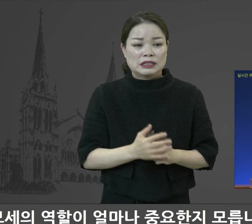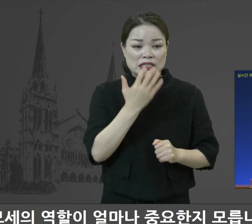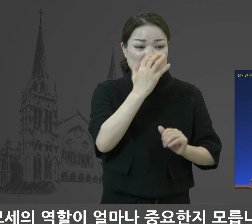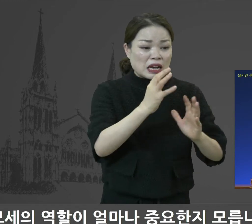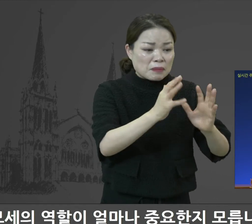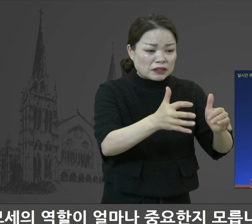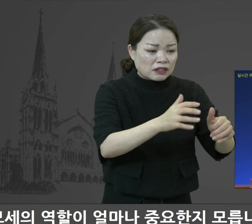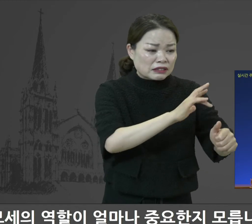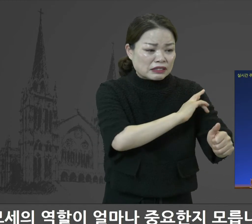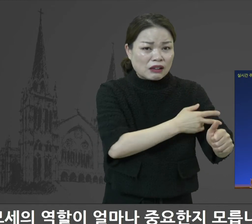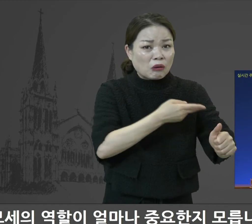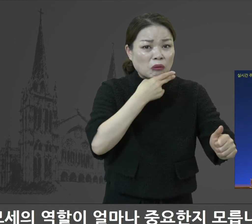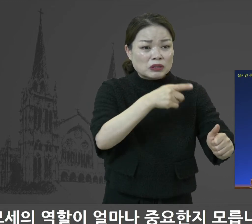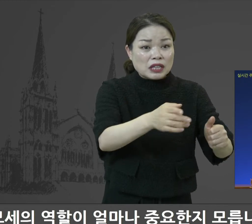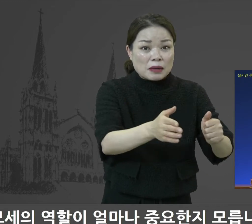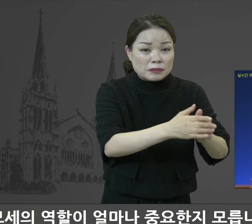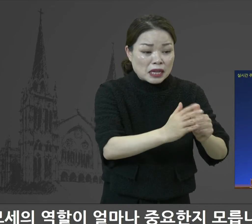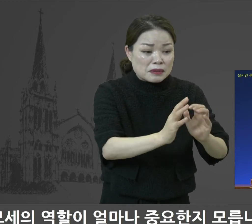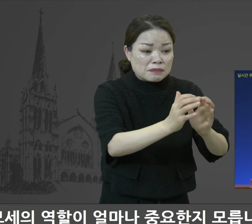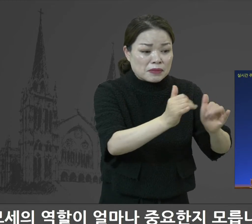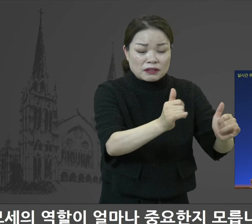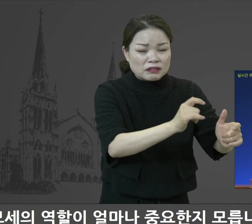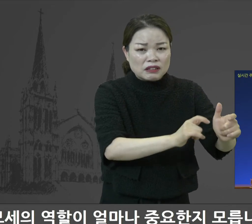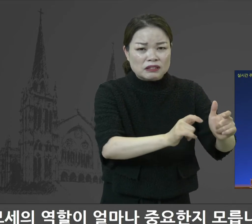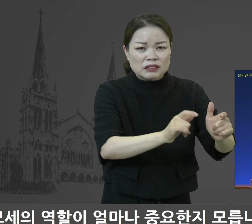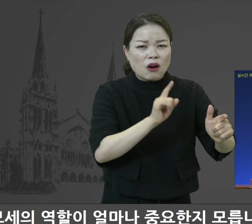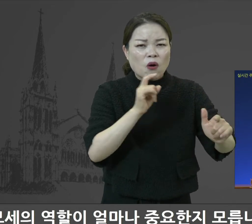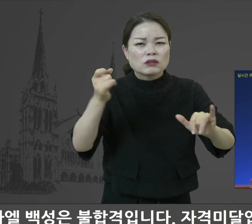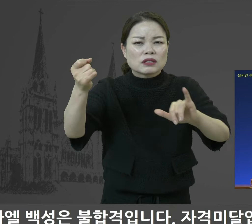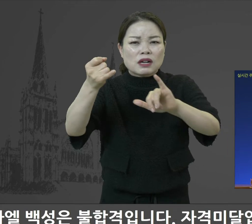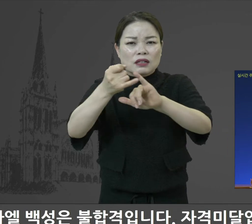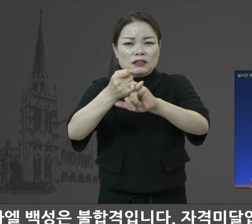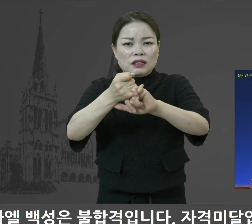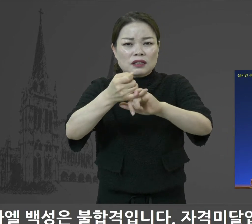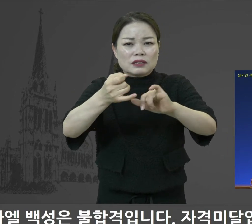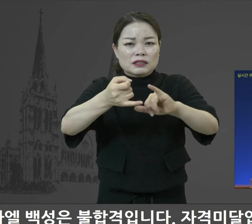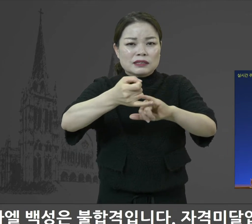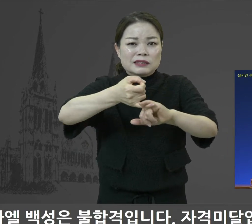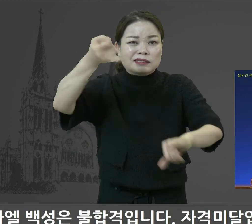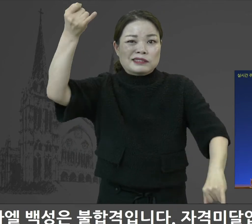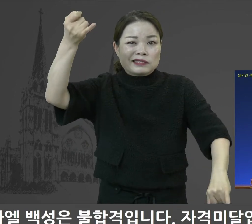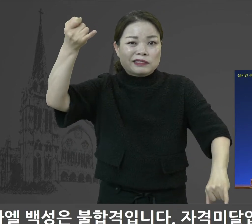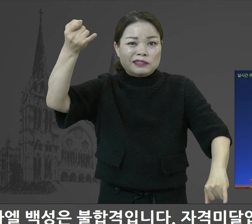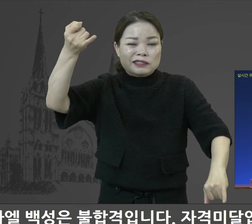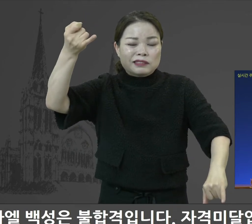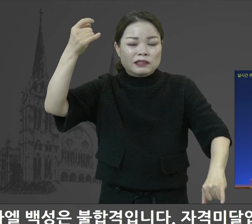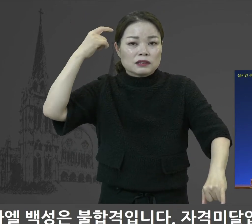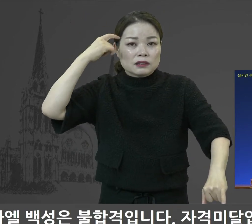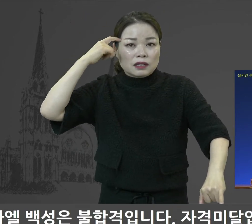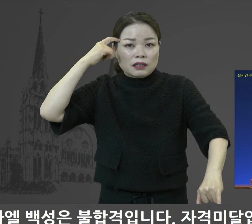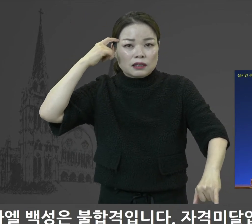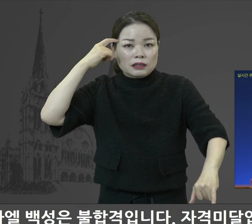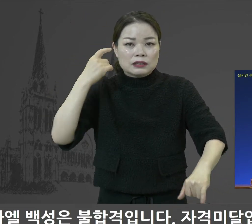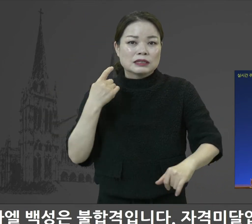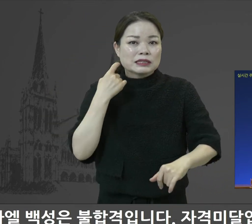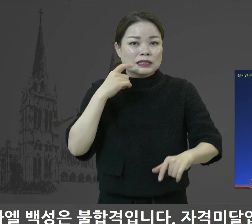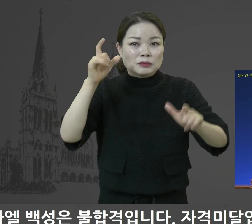미달이기 때문에 하나님이 이 백성과 더 이상 언약 관계를 안 하려고 마음을 먹으신 겁니다. 금송아지